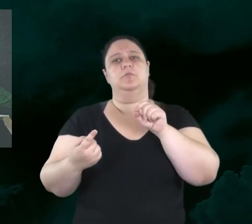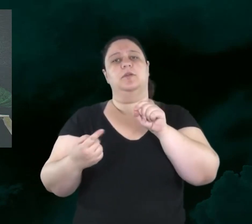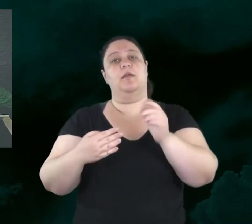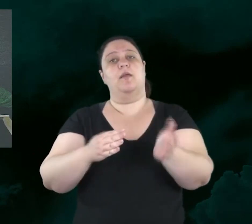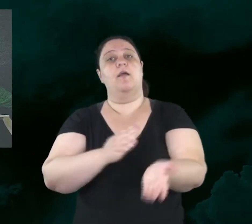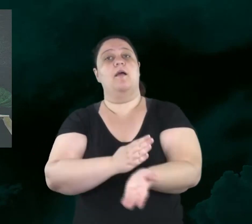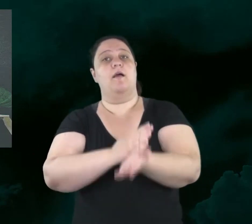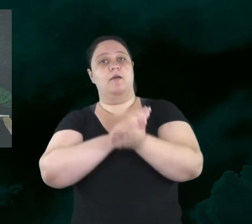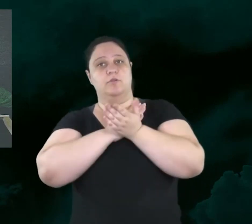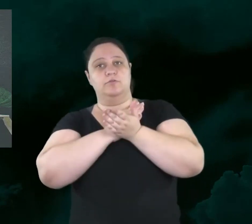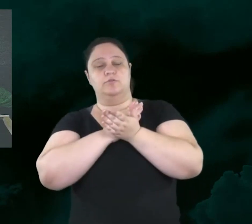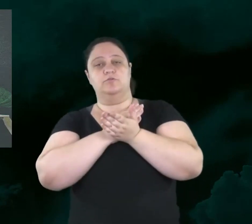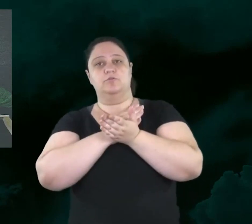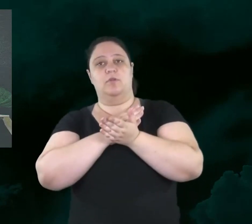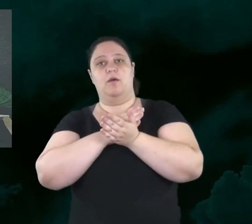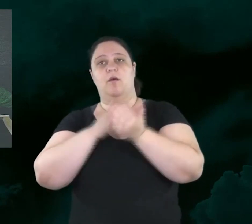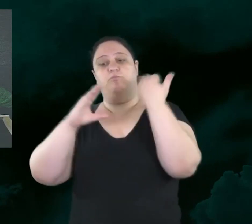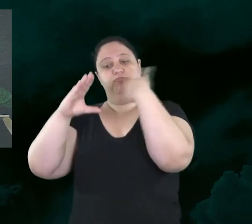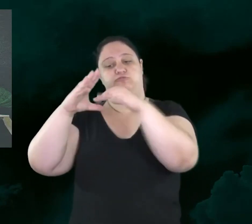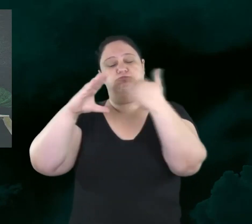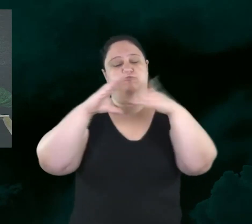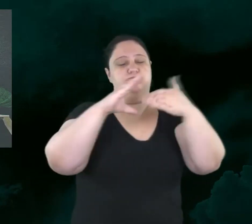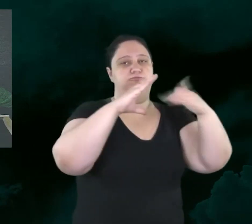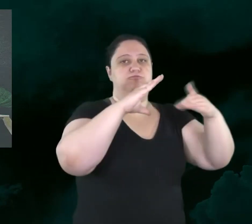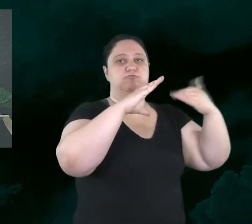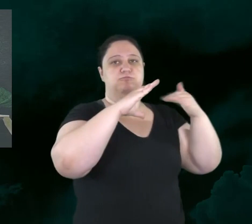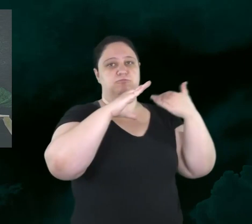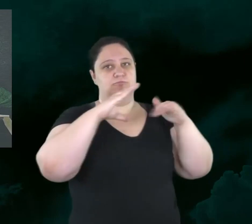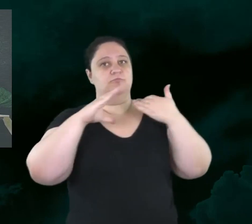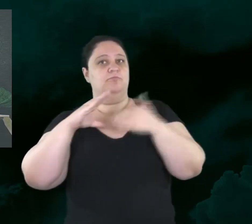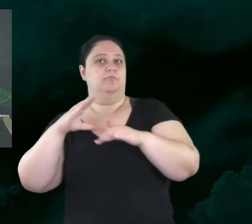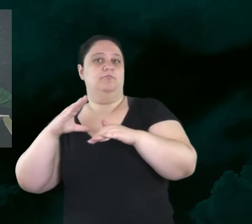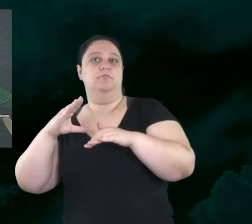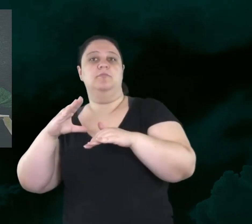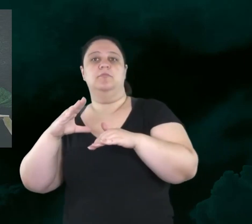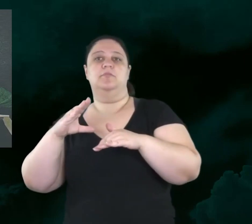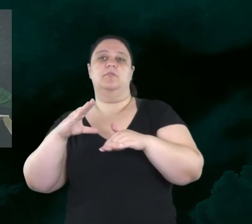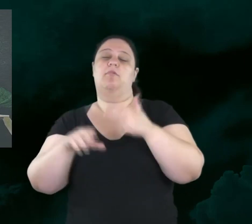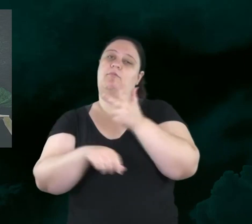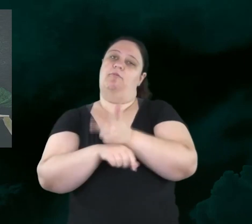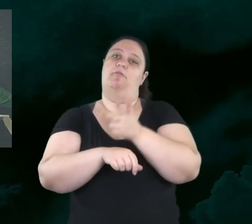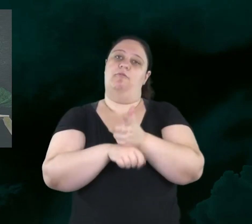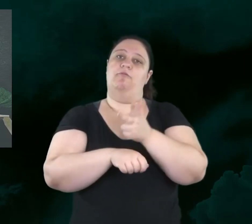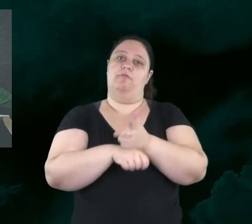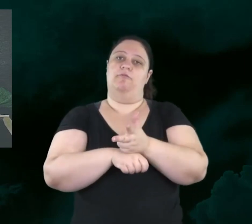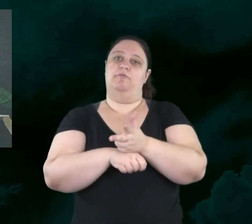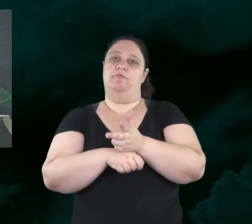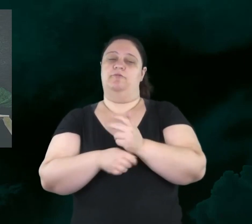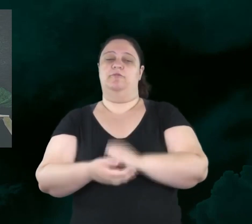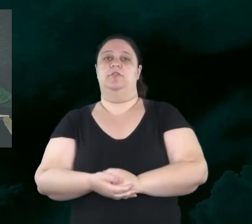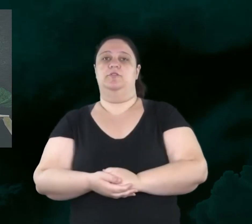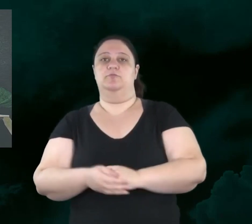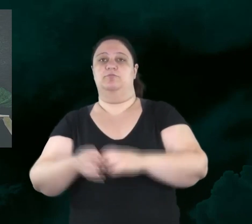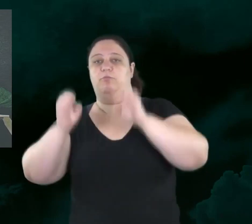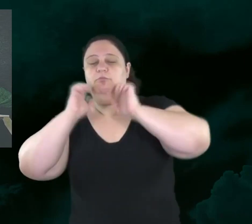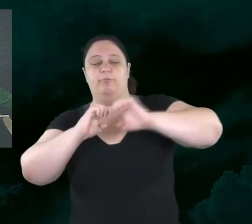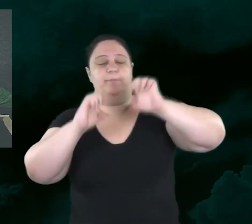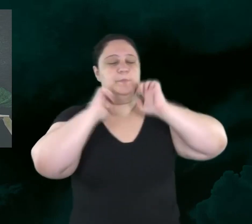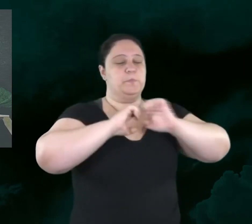a espalhar e viralizar esse vídeo para a pregação do